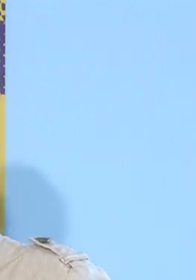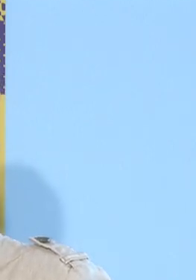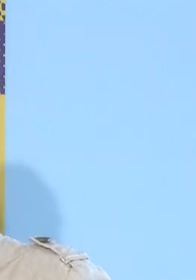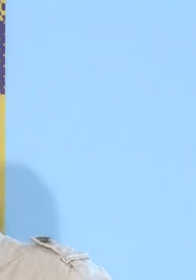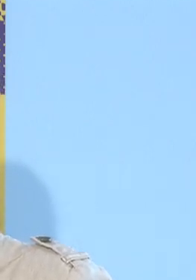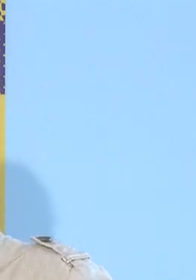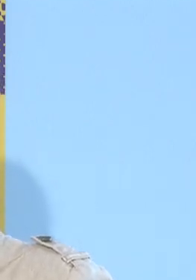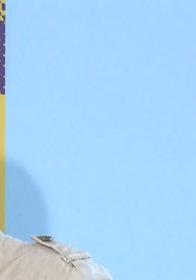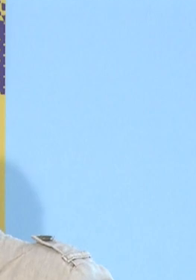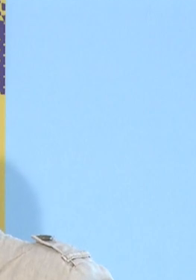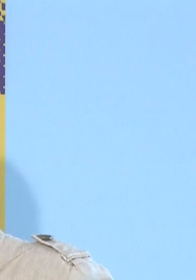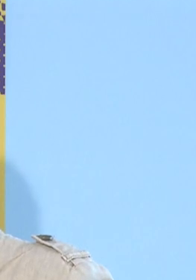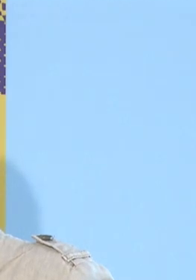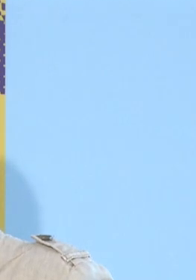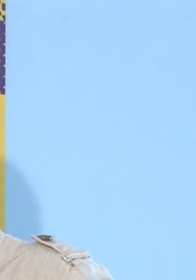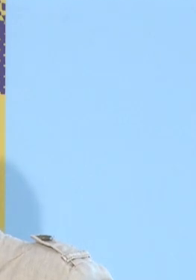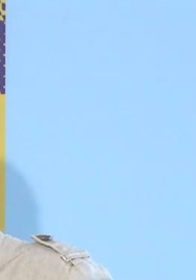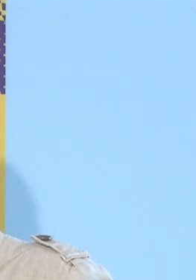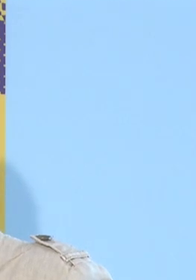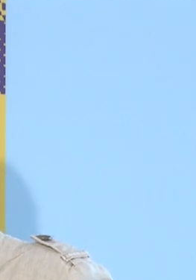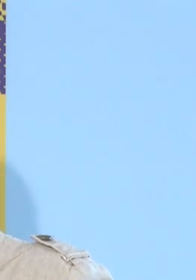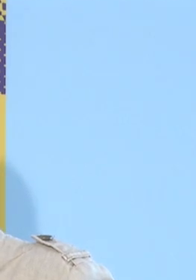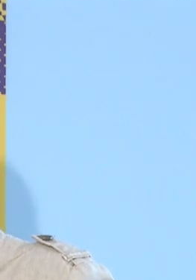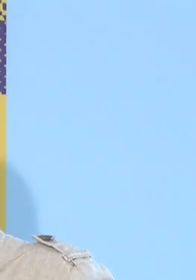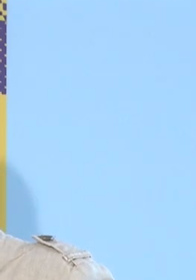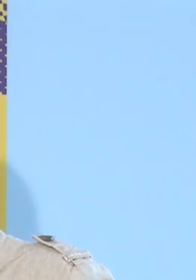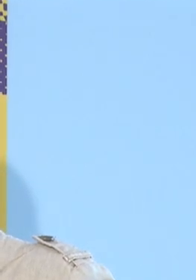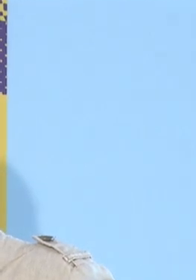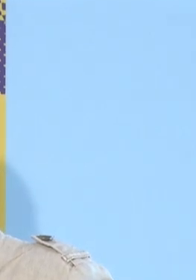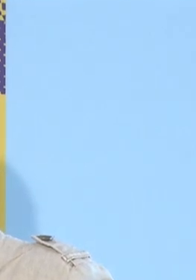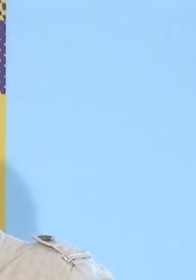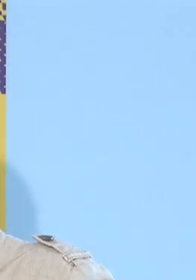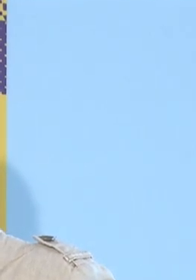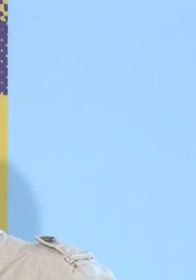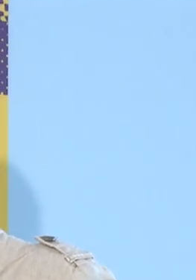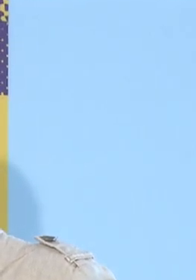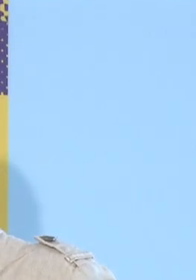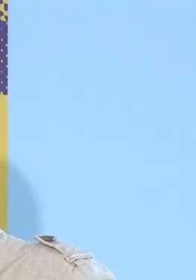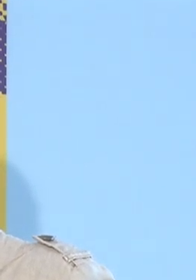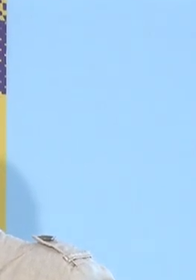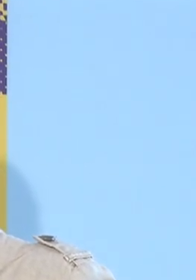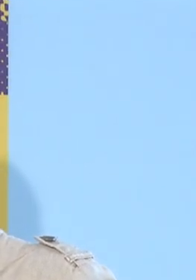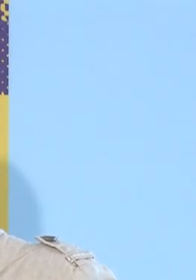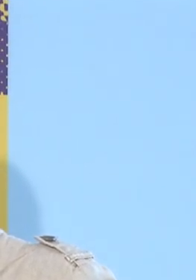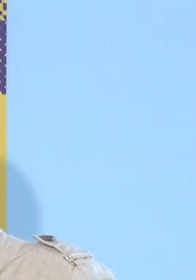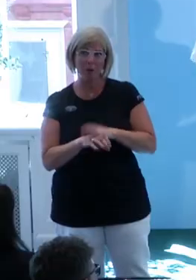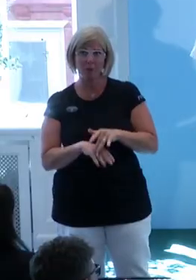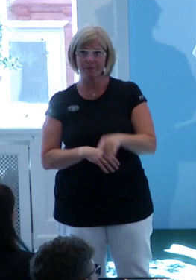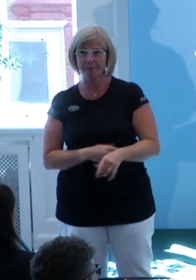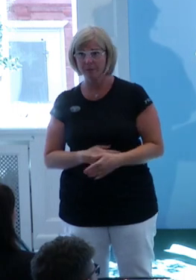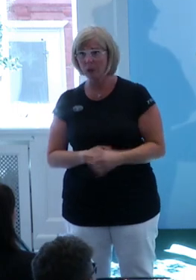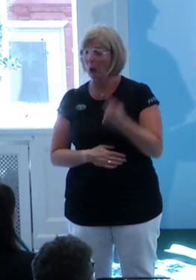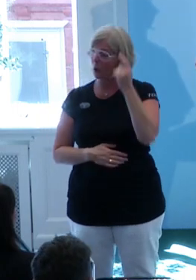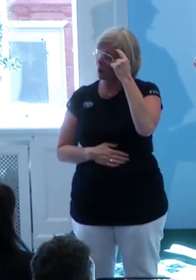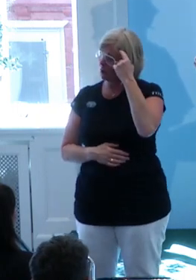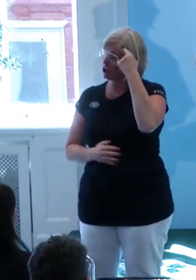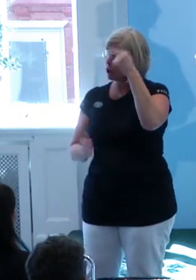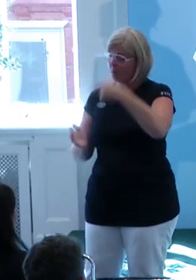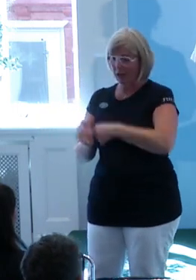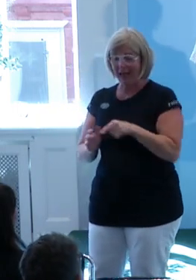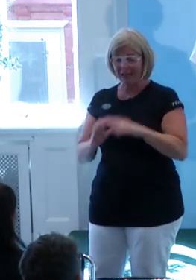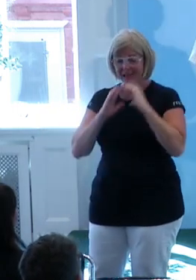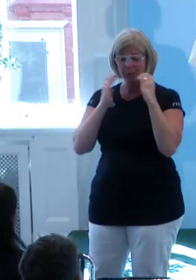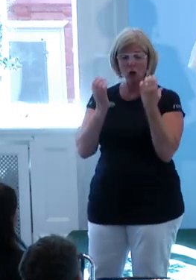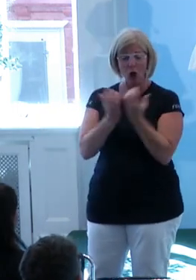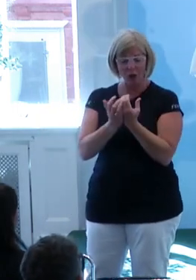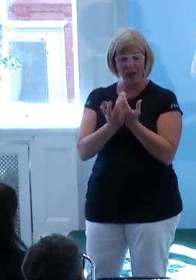dig och hur ska vi jobba på. Så det är några av de saker man ska kunna arbeta med. Kloka synpunkter. Det här seminariet har